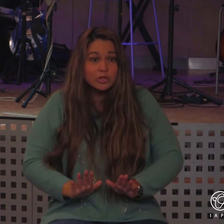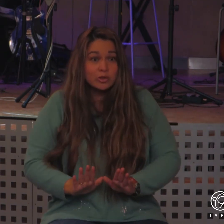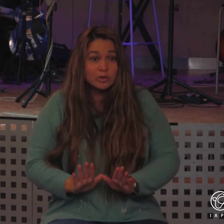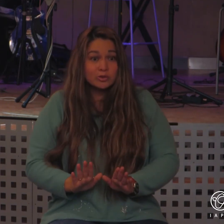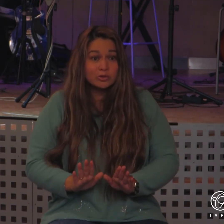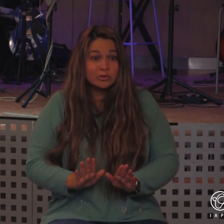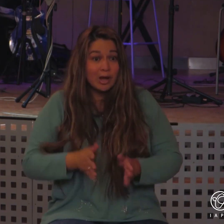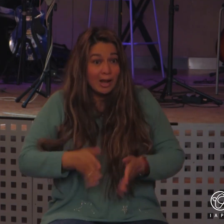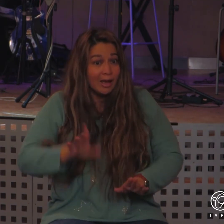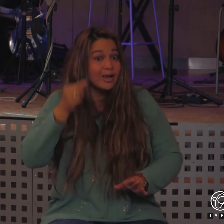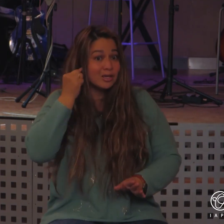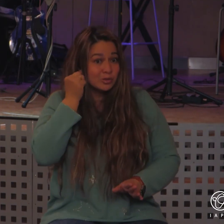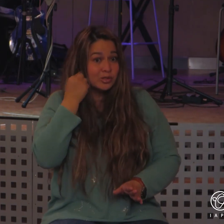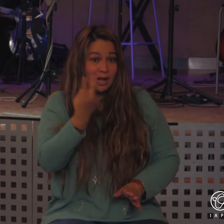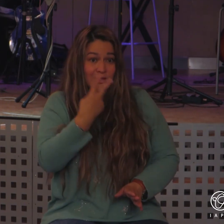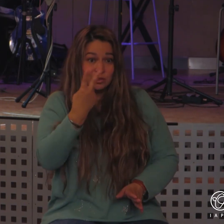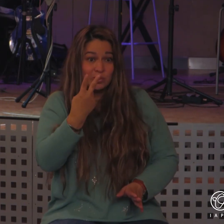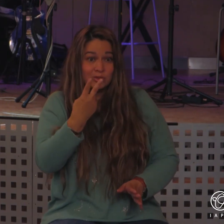en un punto.